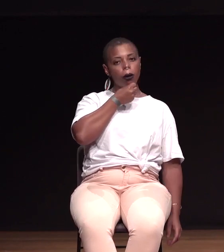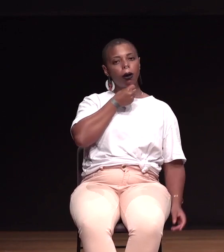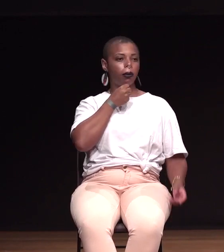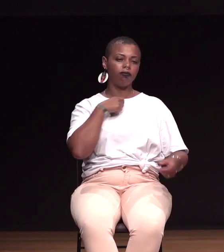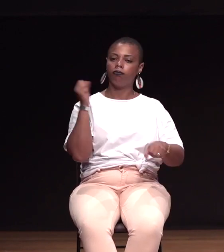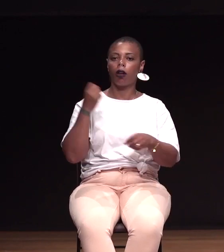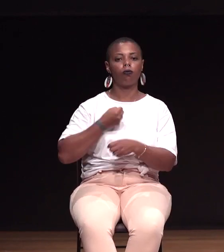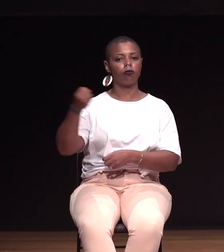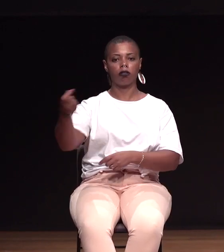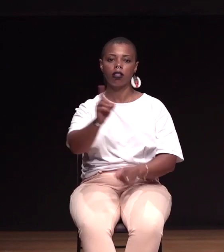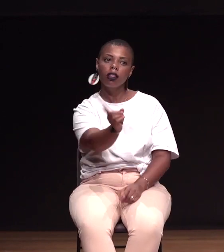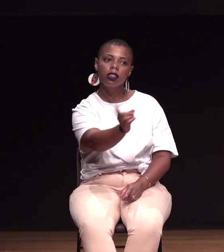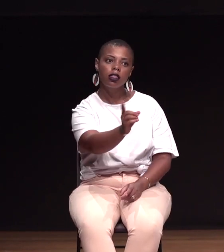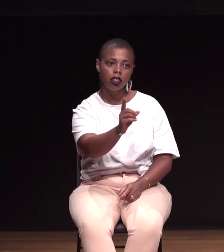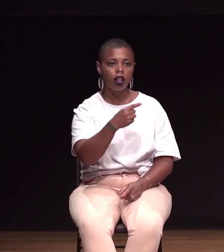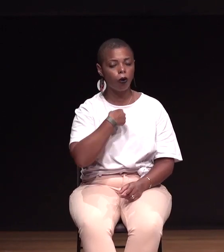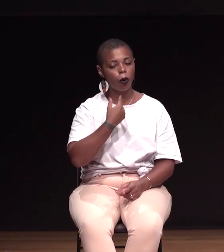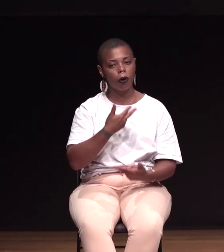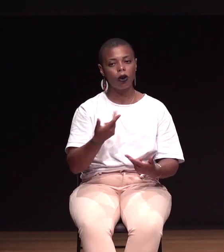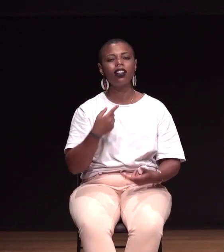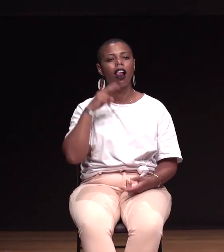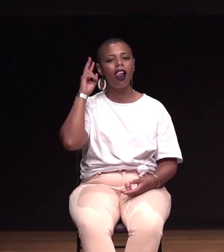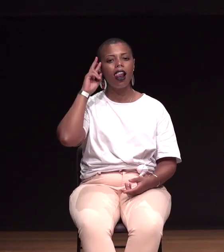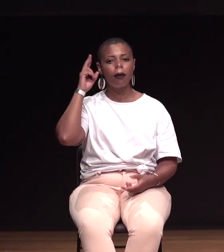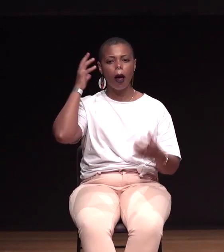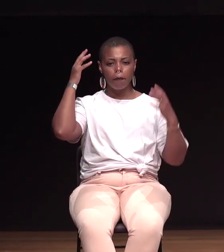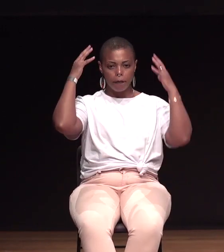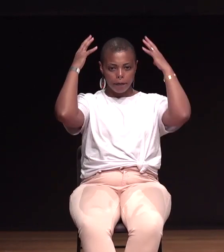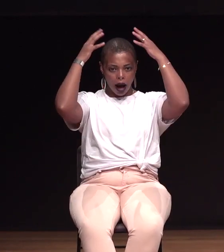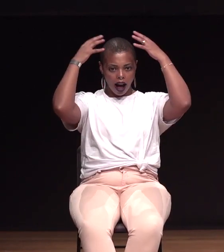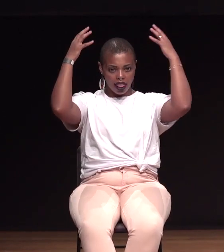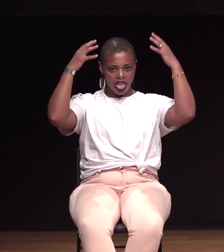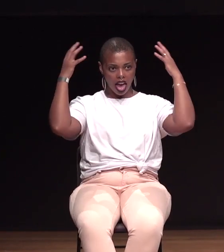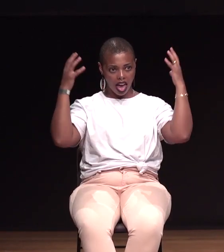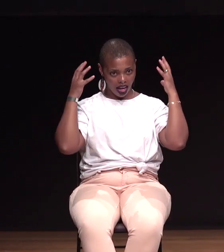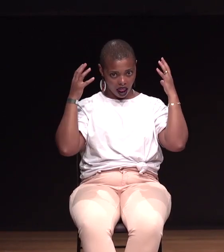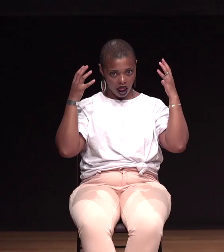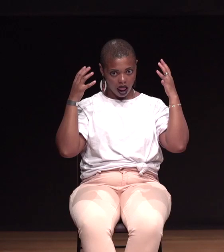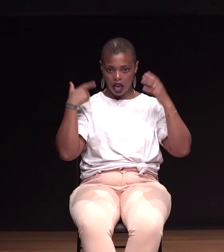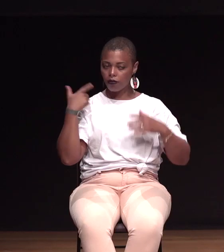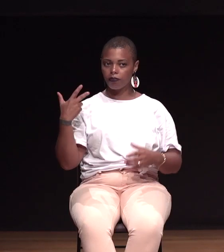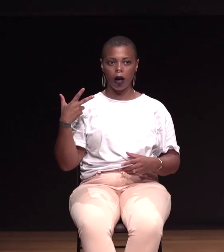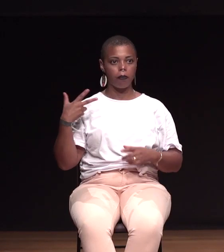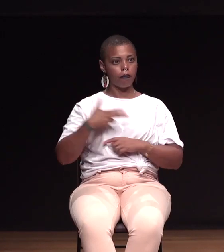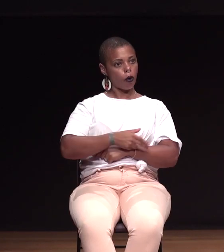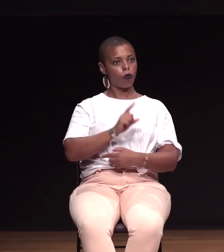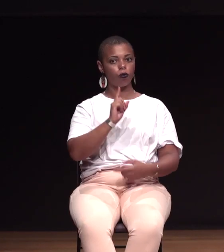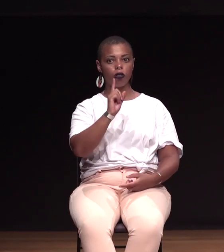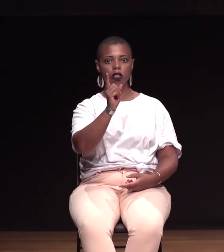fiz. A gente lembra da Marielle, né? Eu não serei interrompida.